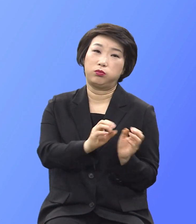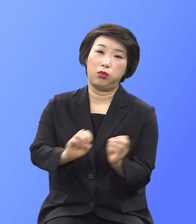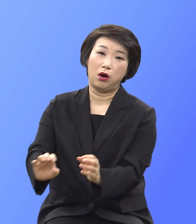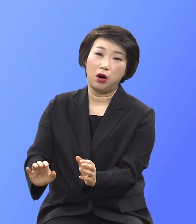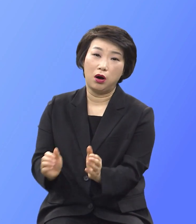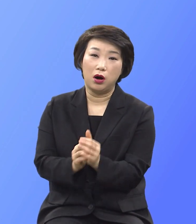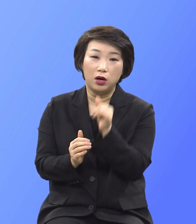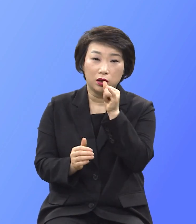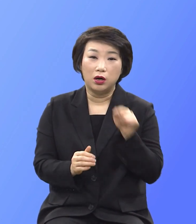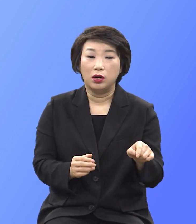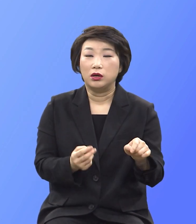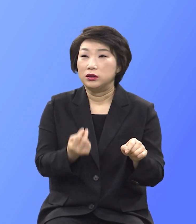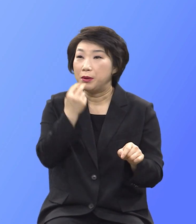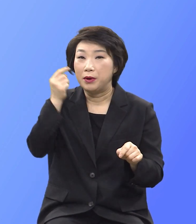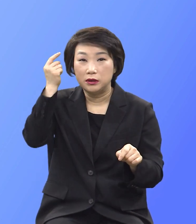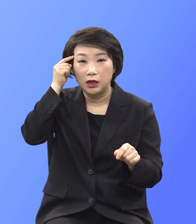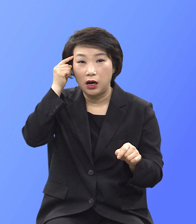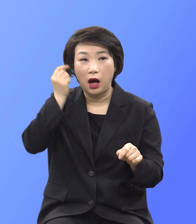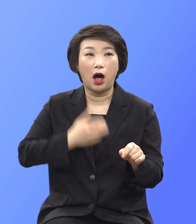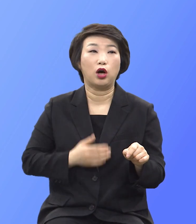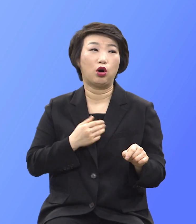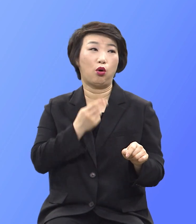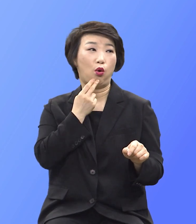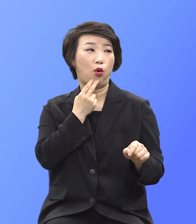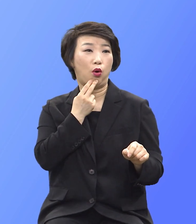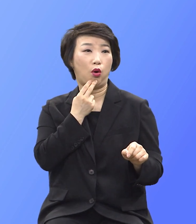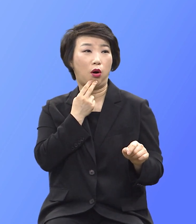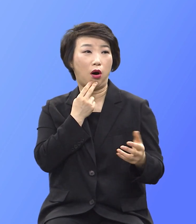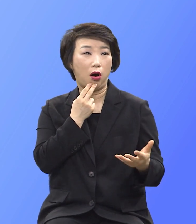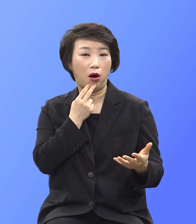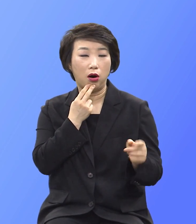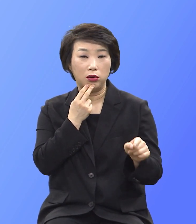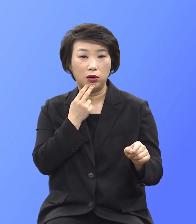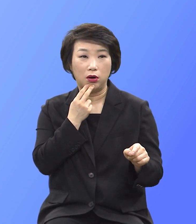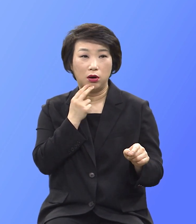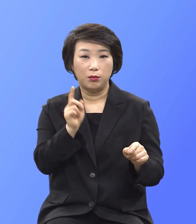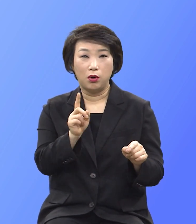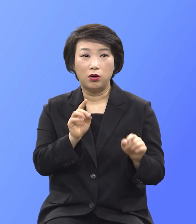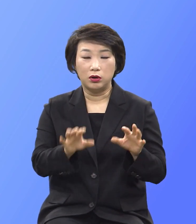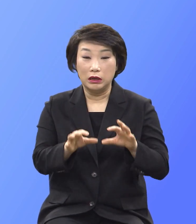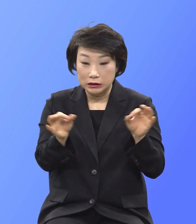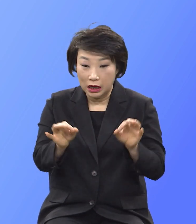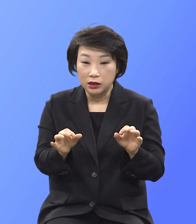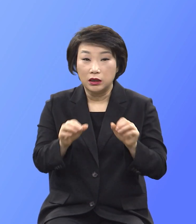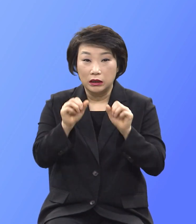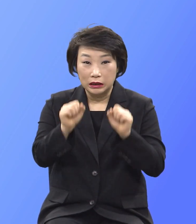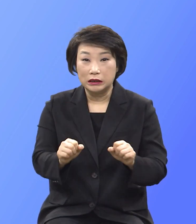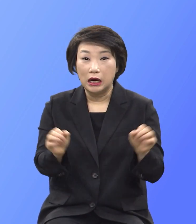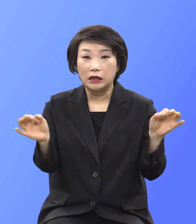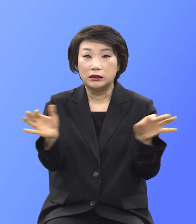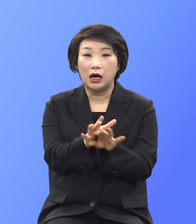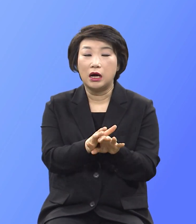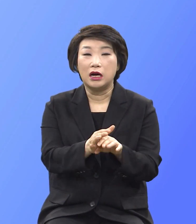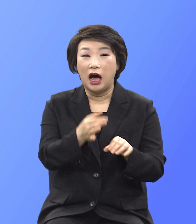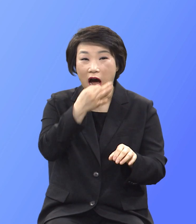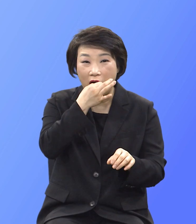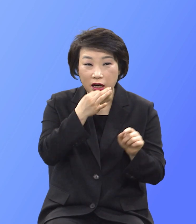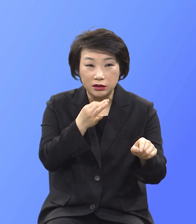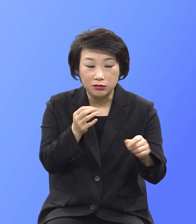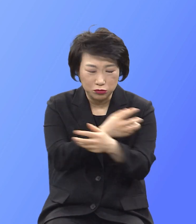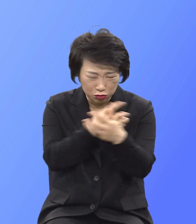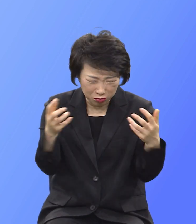상실하고 생명의 생각을 알지 못해서 잠시 있다가 없어질